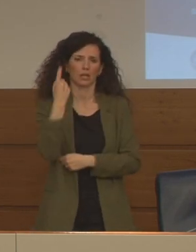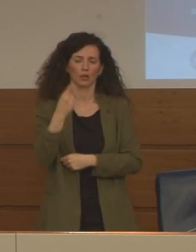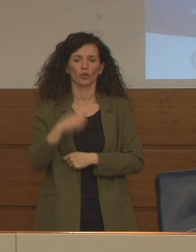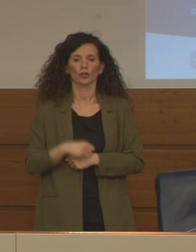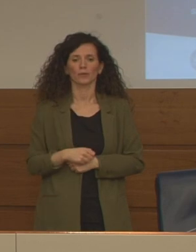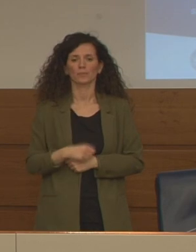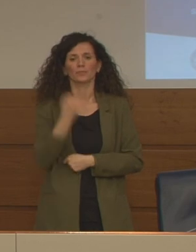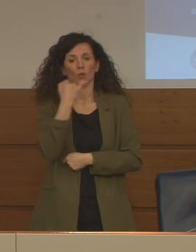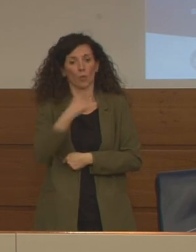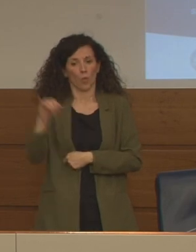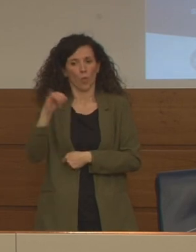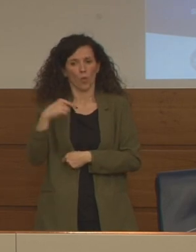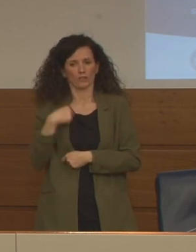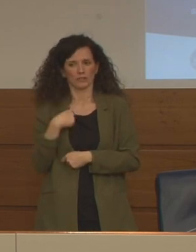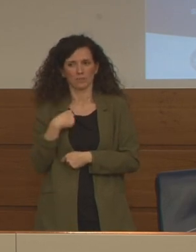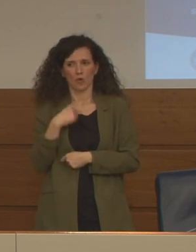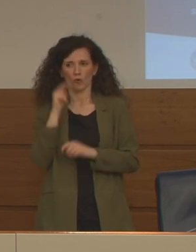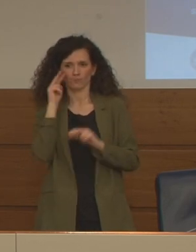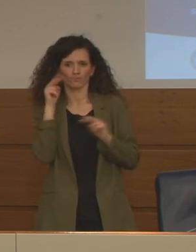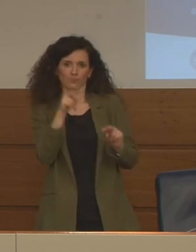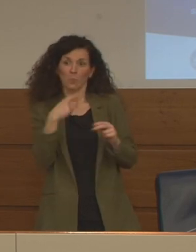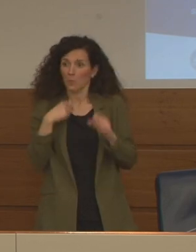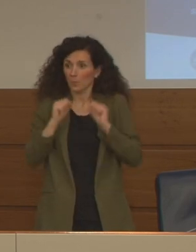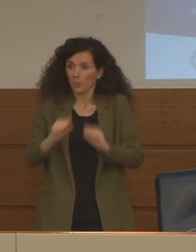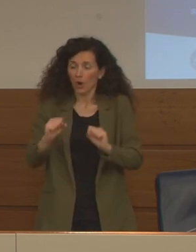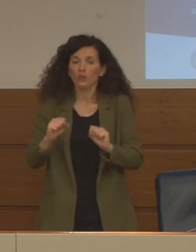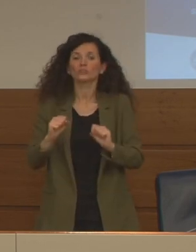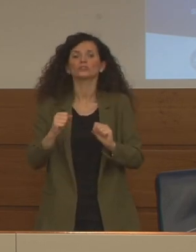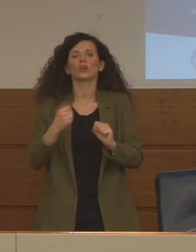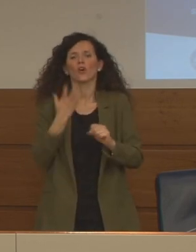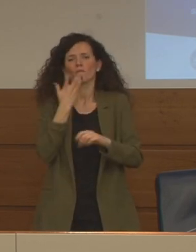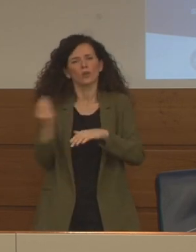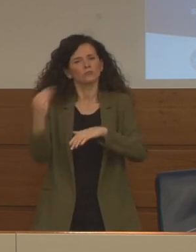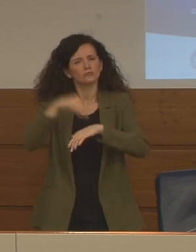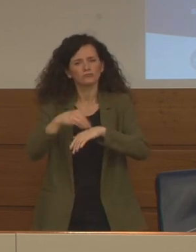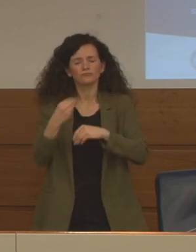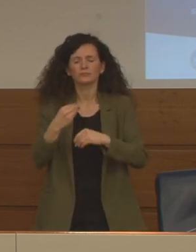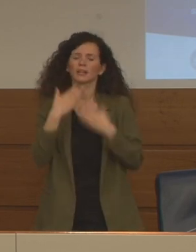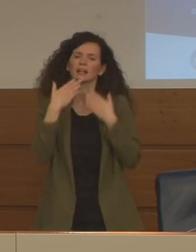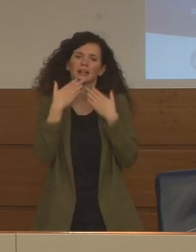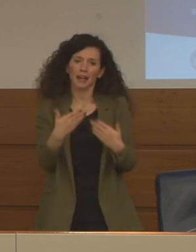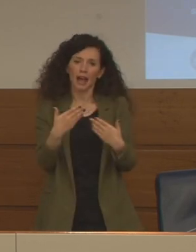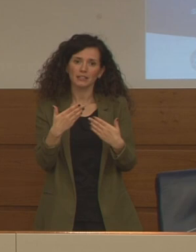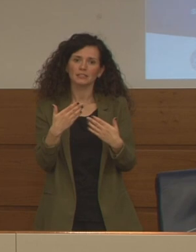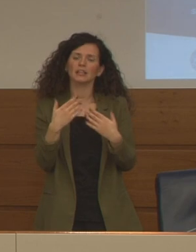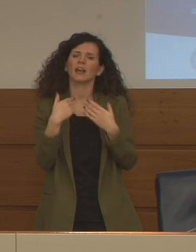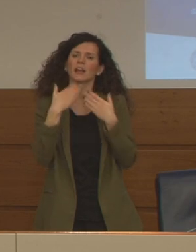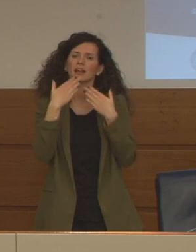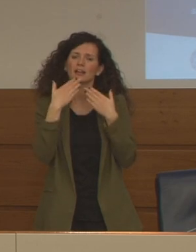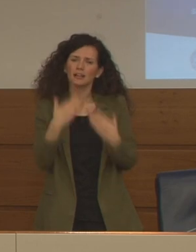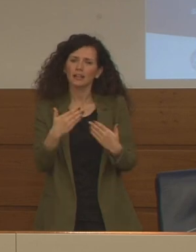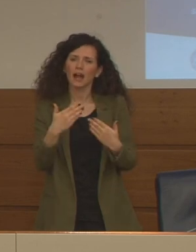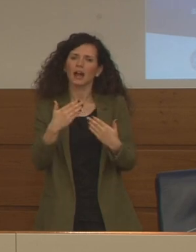mi lasciate mela consentite ed è quella di ancora una volta un ringraziamento un ringraziamento a tutti i nostri